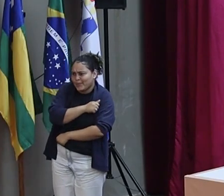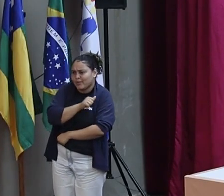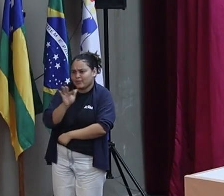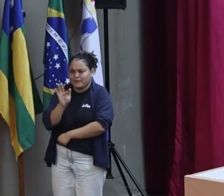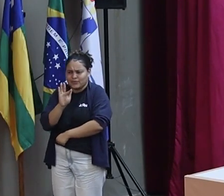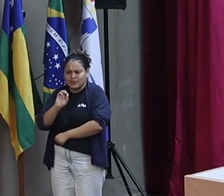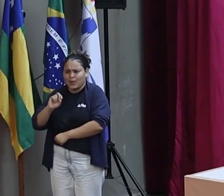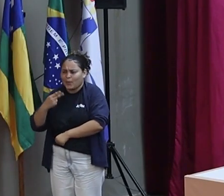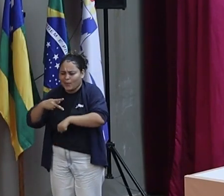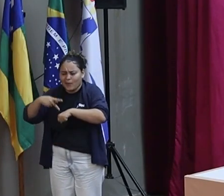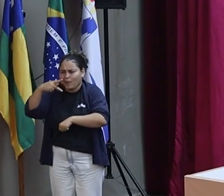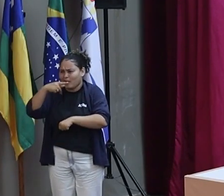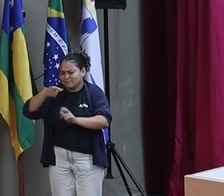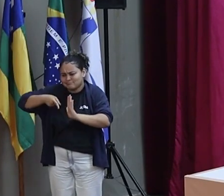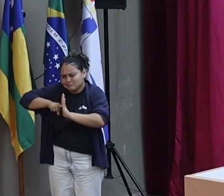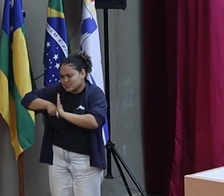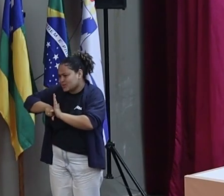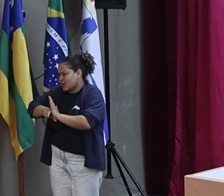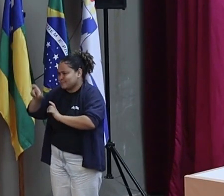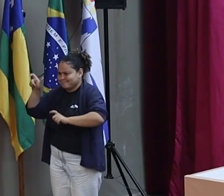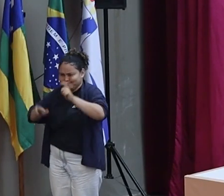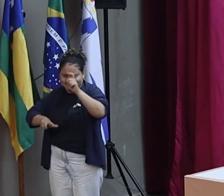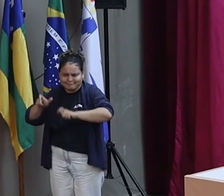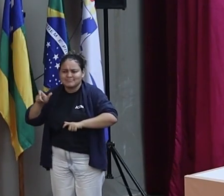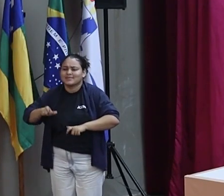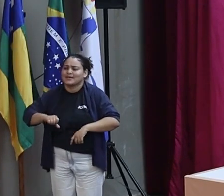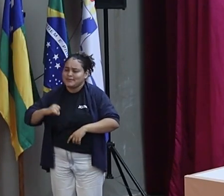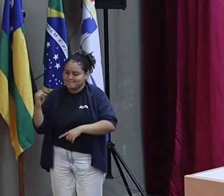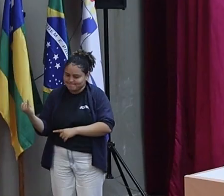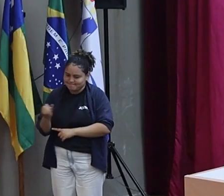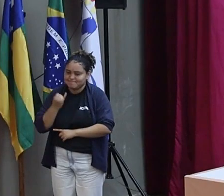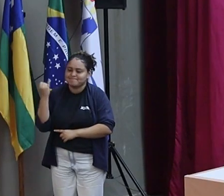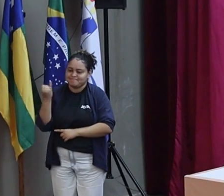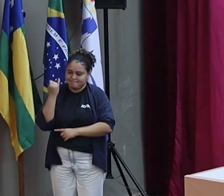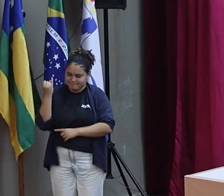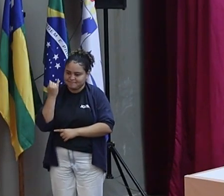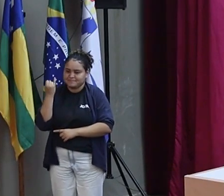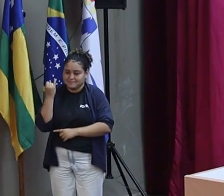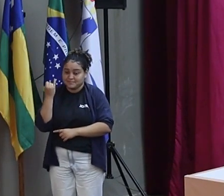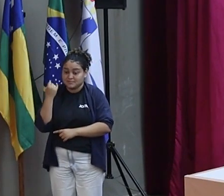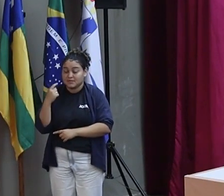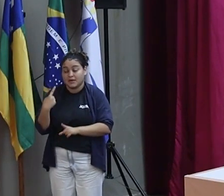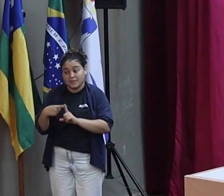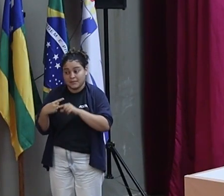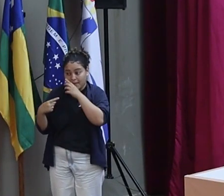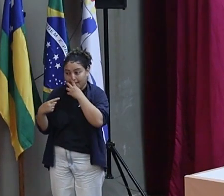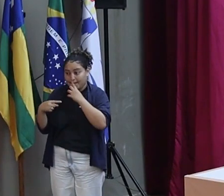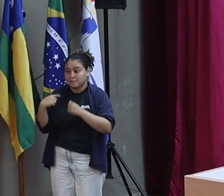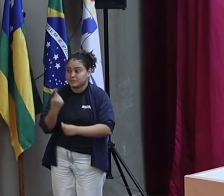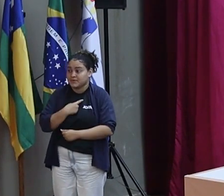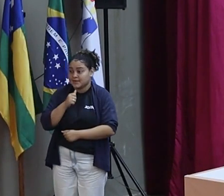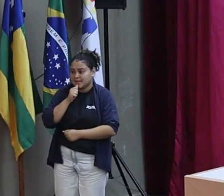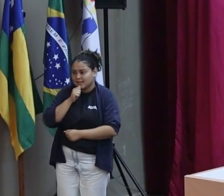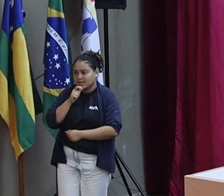graduação, de pós-graduação, pesquisadores e pesquisadoras, é fundamental, né? E a gente ainda enfrenta esse